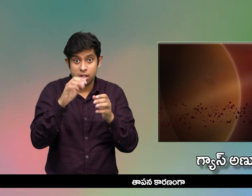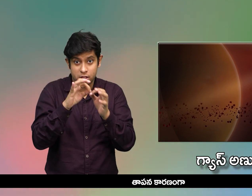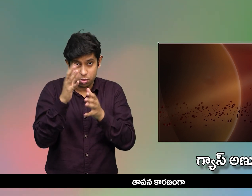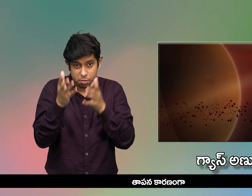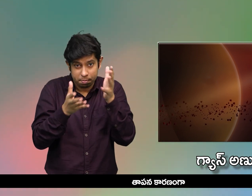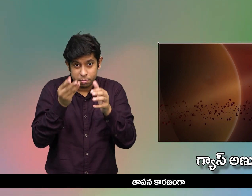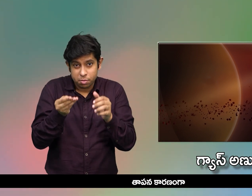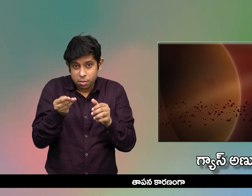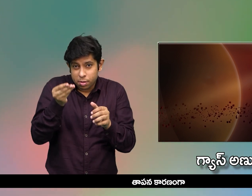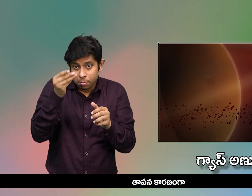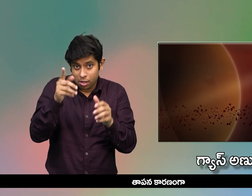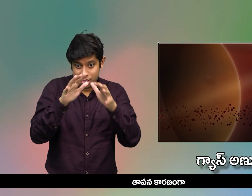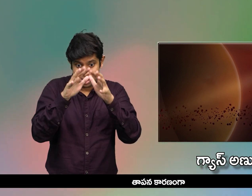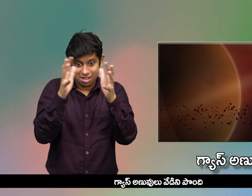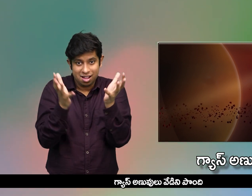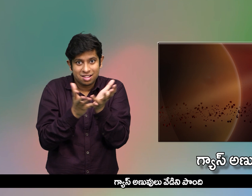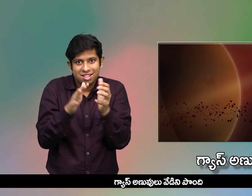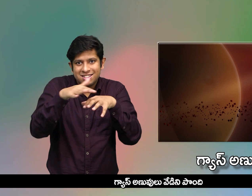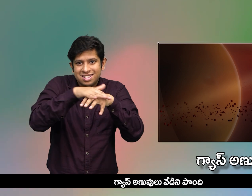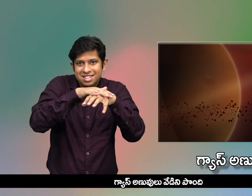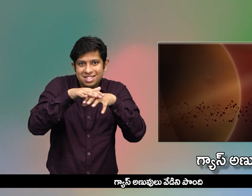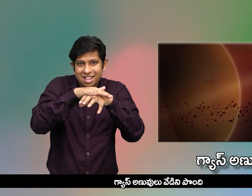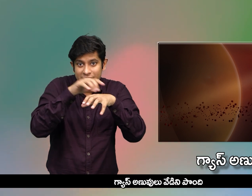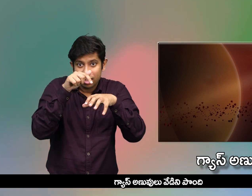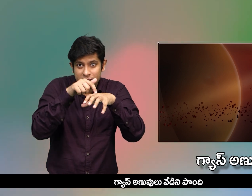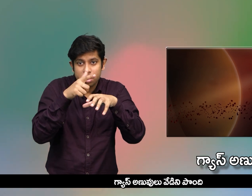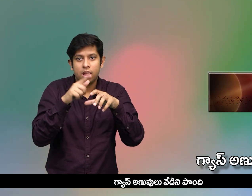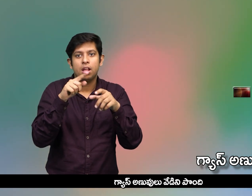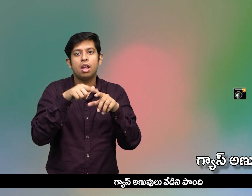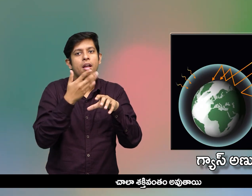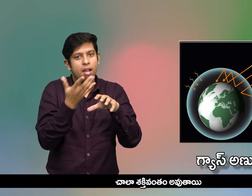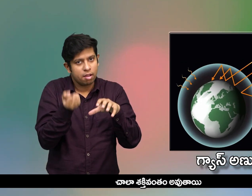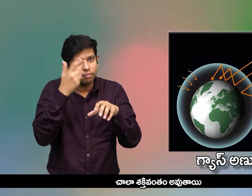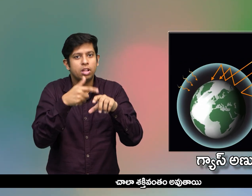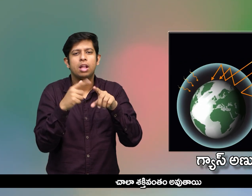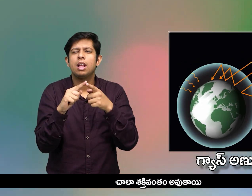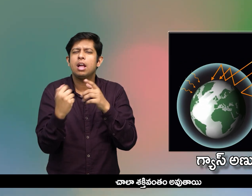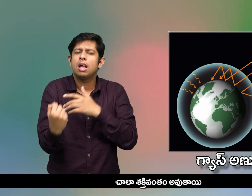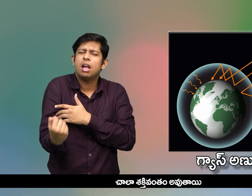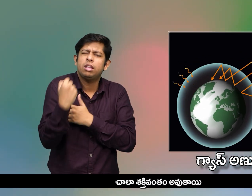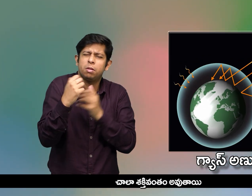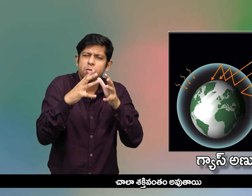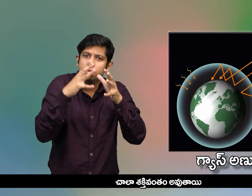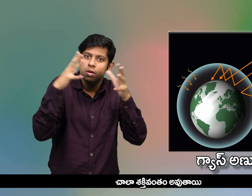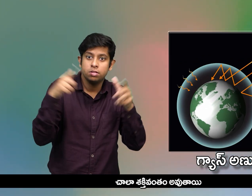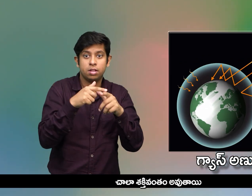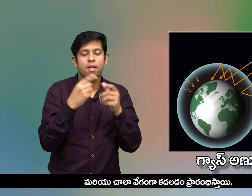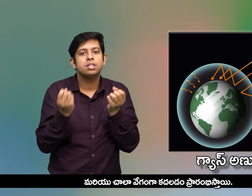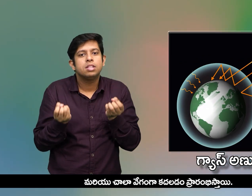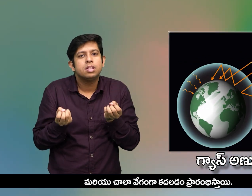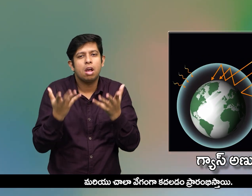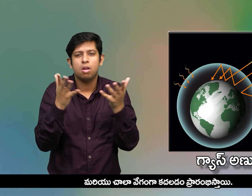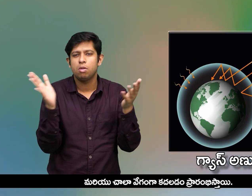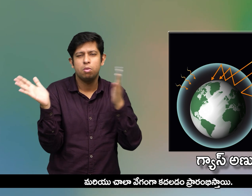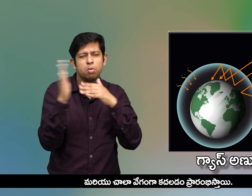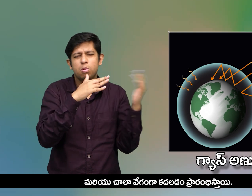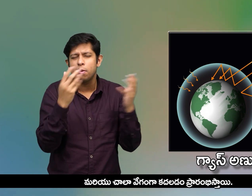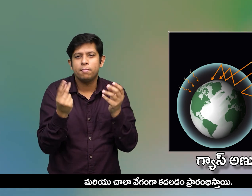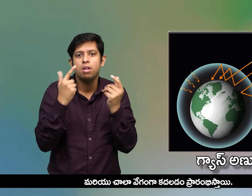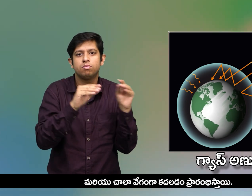తాపన కారణంగా గ్యాస్ అణువులు వేడిని పొంది చాలా శక్తివంతం అవుతాయి మరియు చాలా వేగంగా